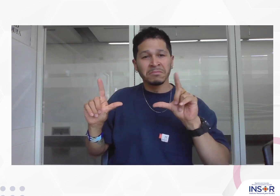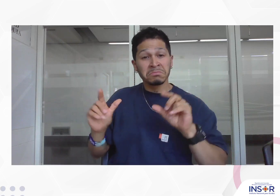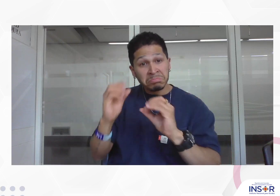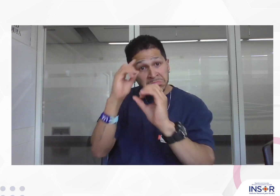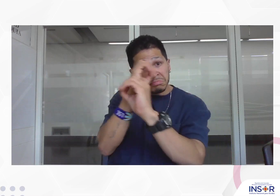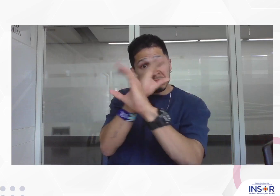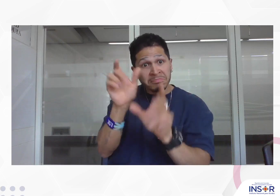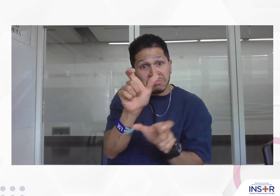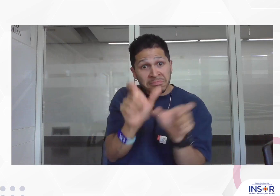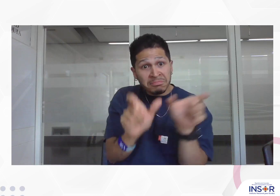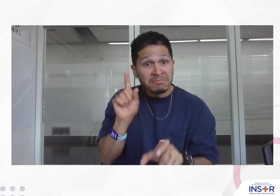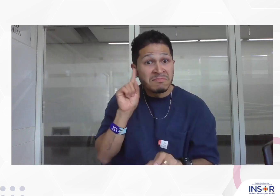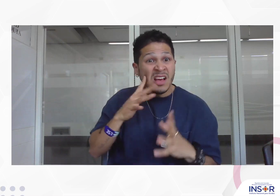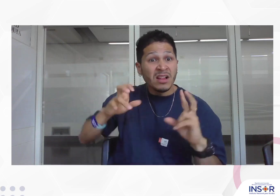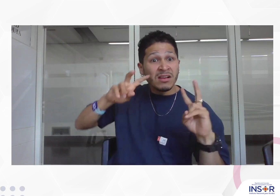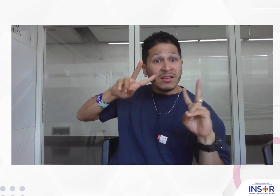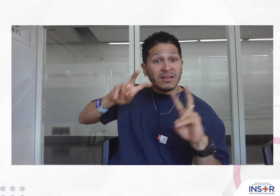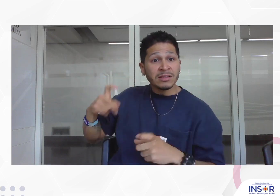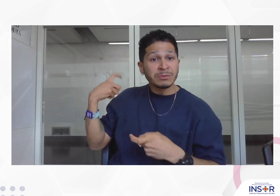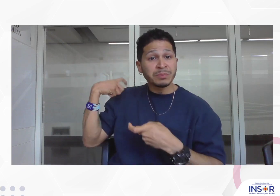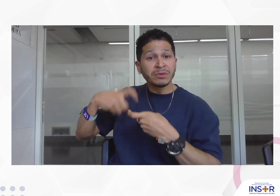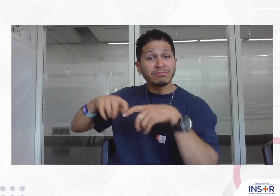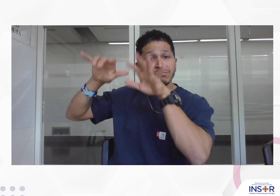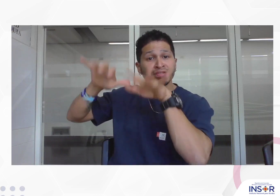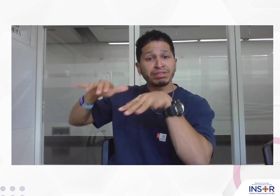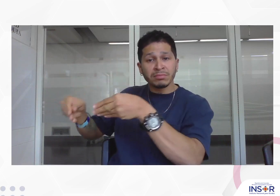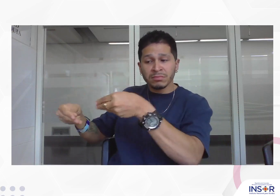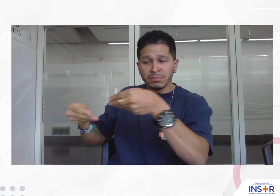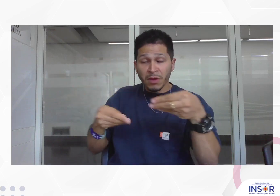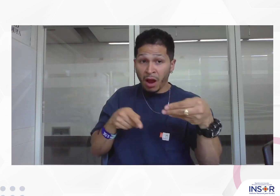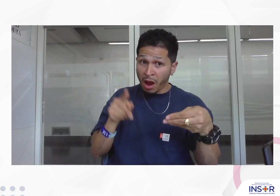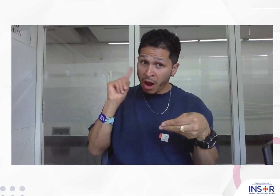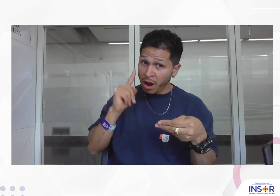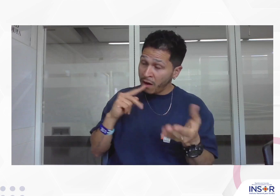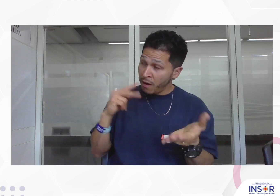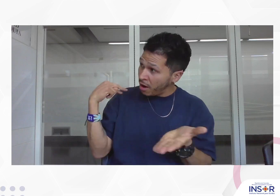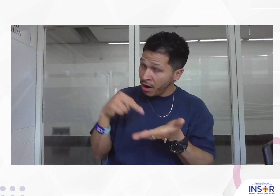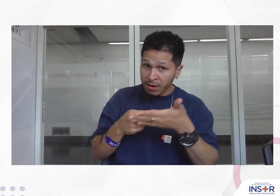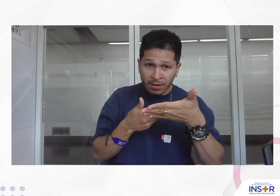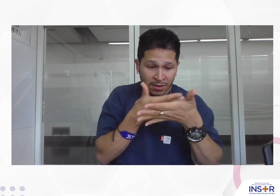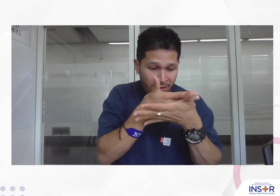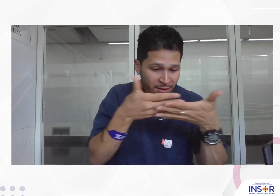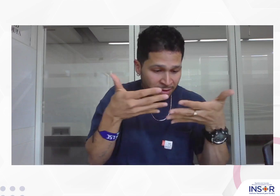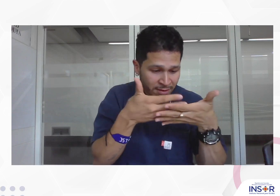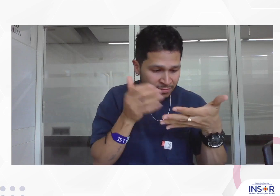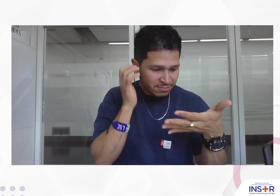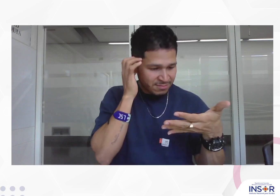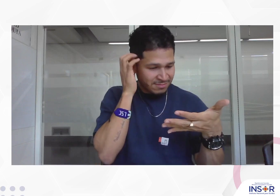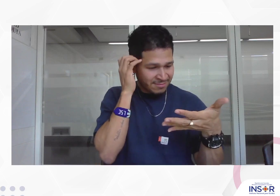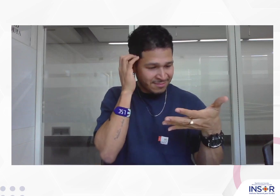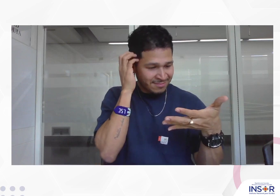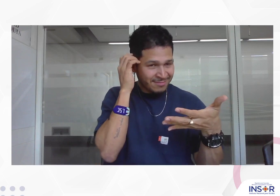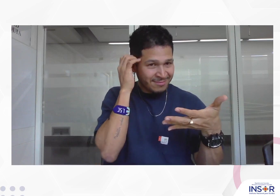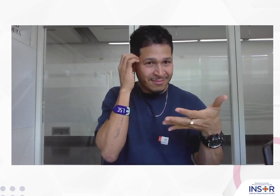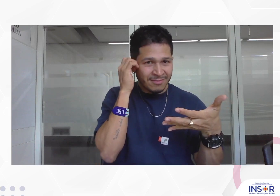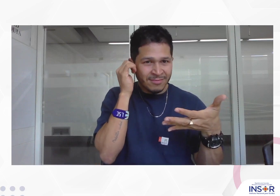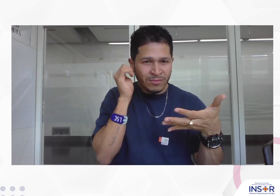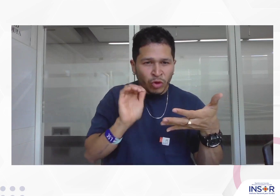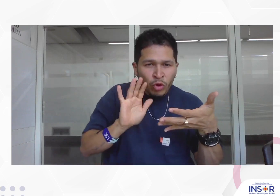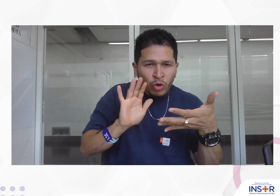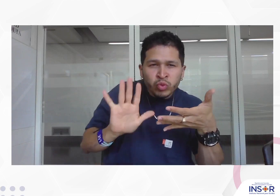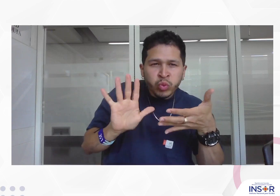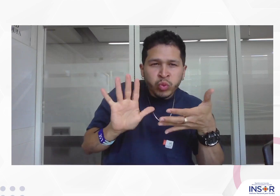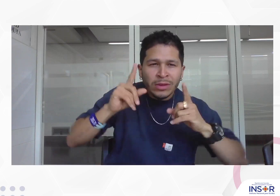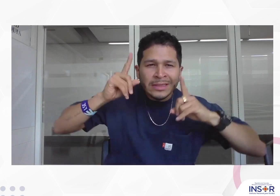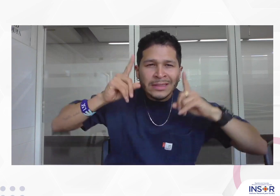otras personas puedan consultarla y de pronto les anime a hacer, pues a tomarlo como referente en sus trabajos académicos y que no sea